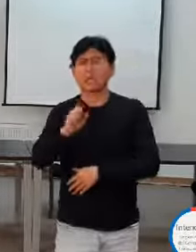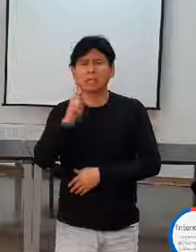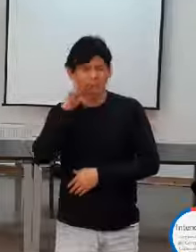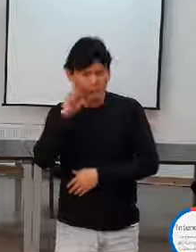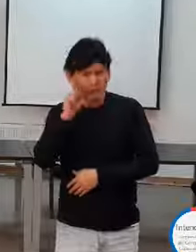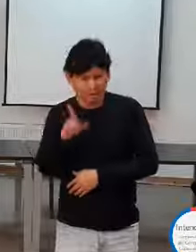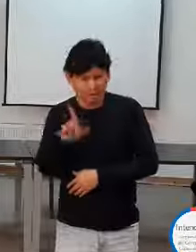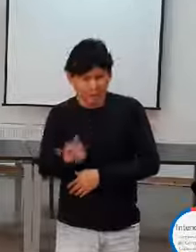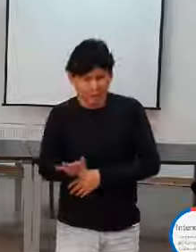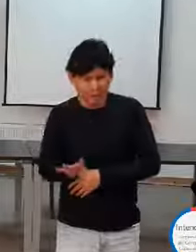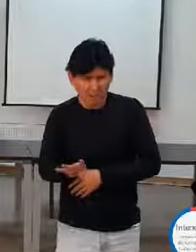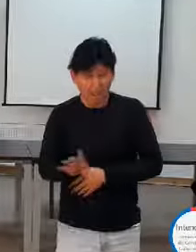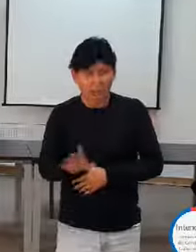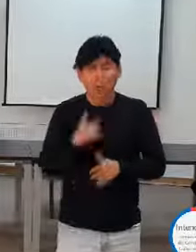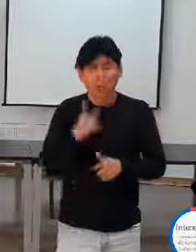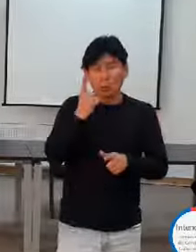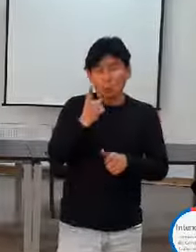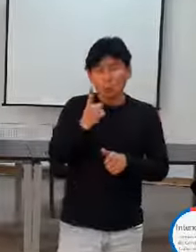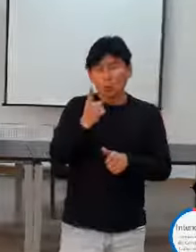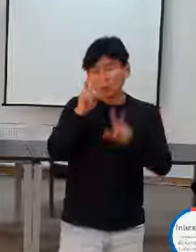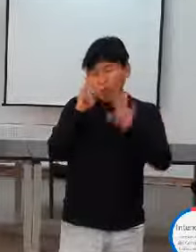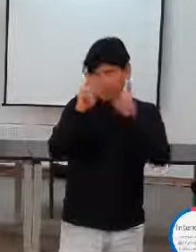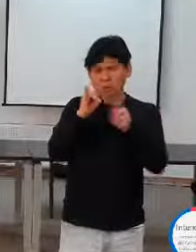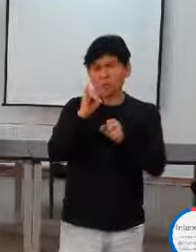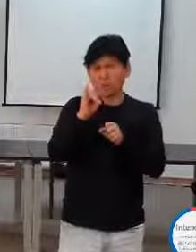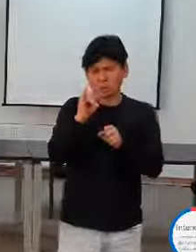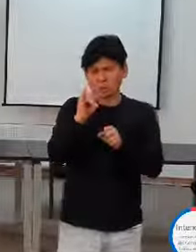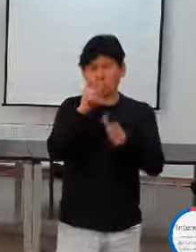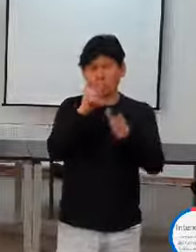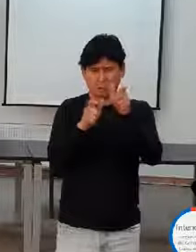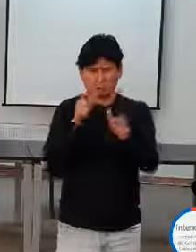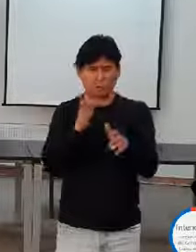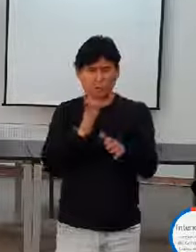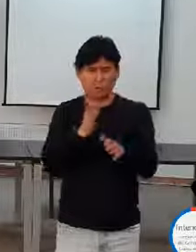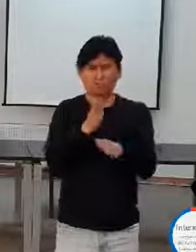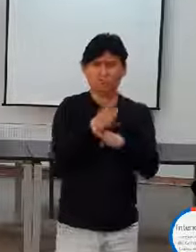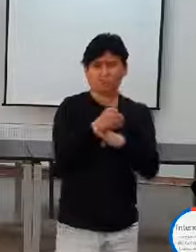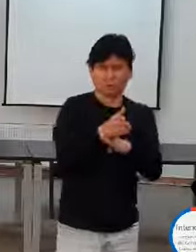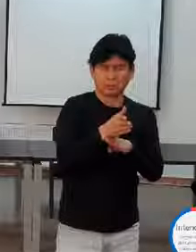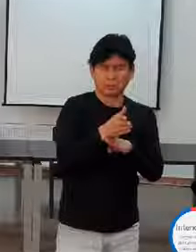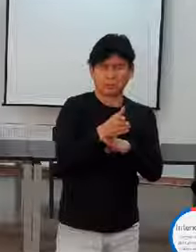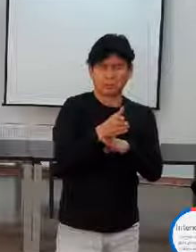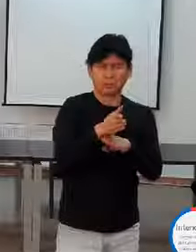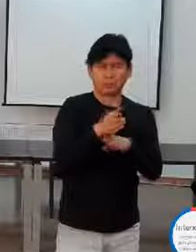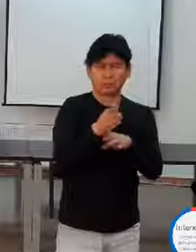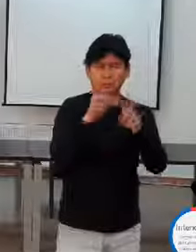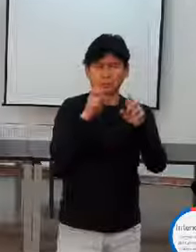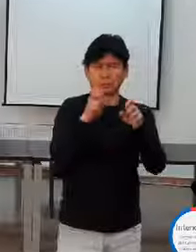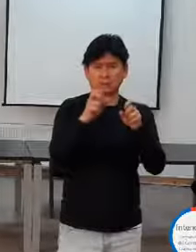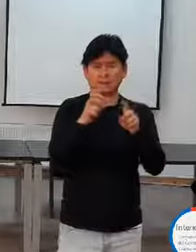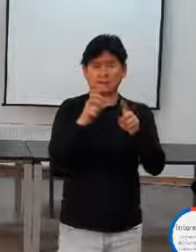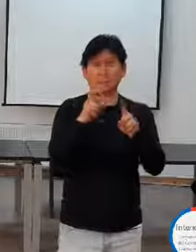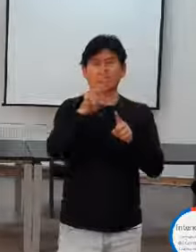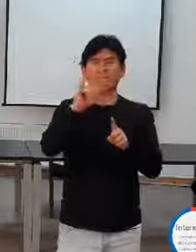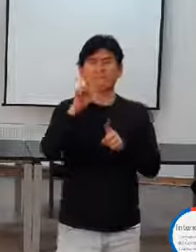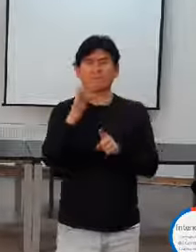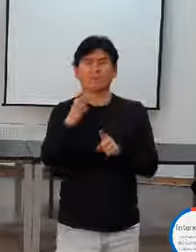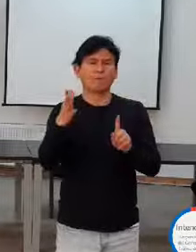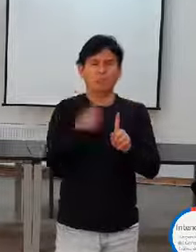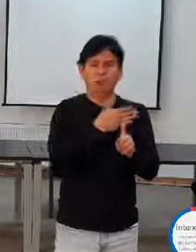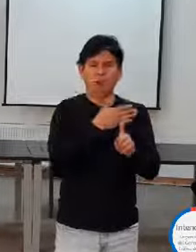respecto a eso mire hubo un procedimiento donde el personal de Carabellos tuvo que intervenir producto de un caso de violencia intrafamiliar en ese